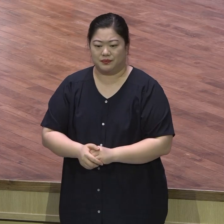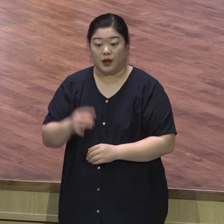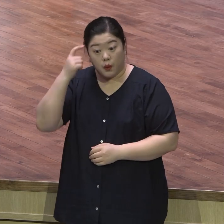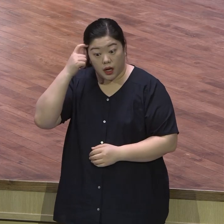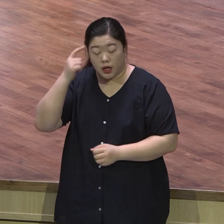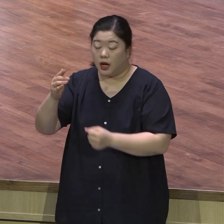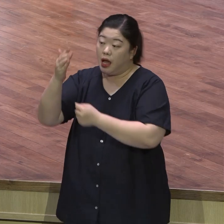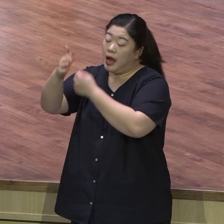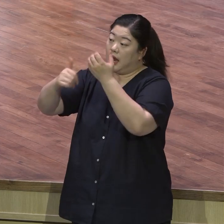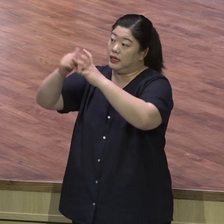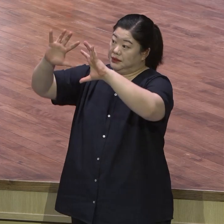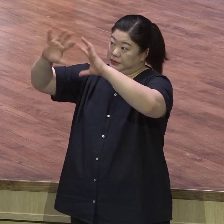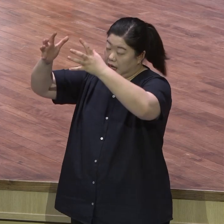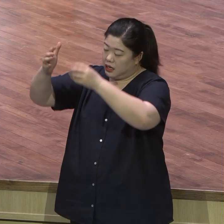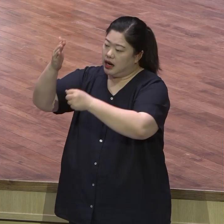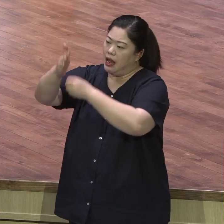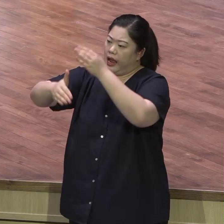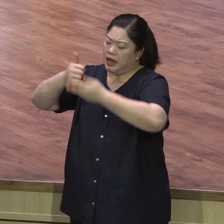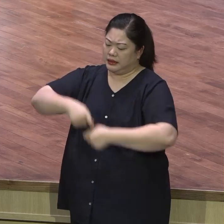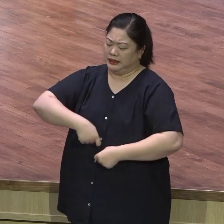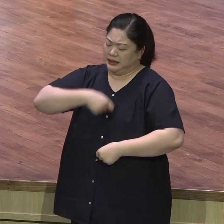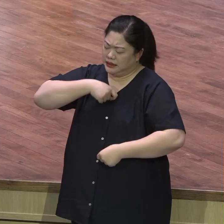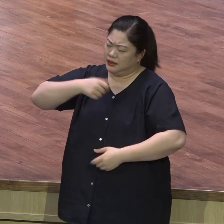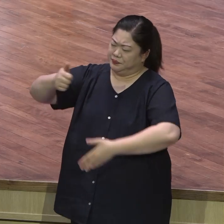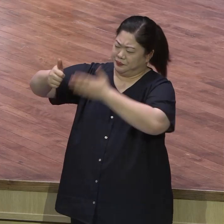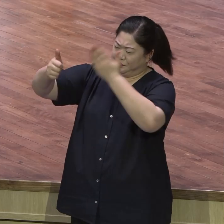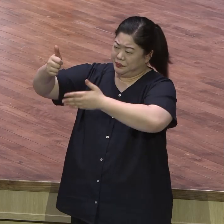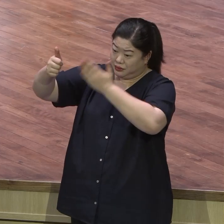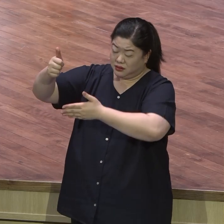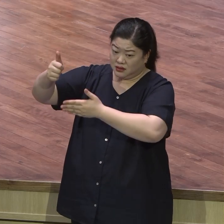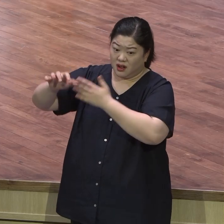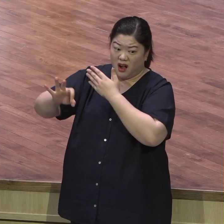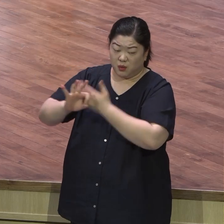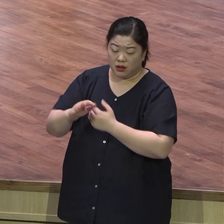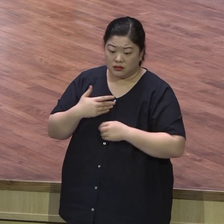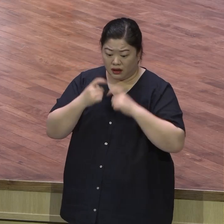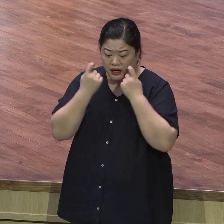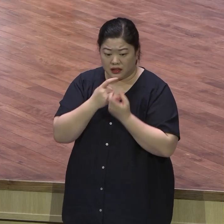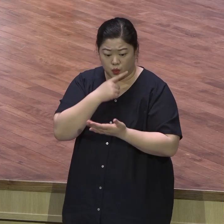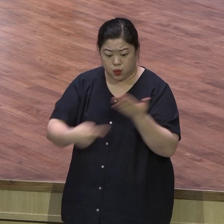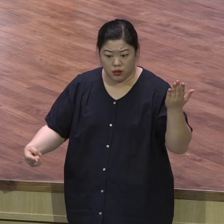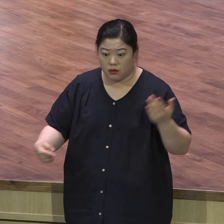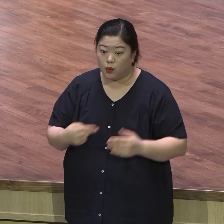그 하나님의 의의를 구하는 삶에는 마이너스가 결코 없어요.